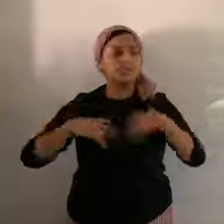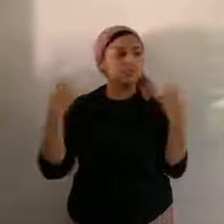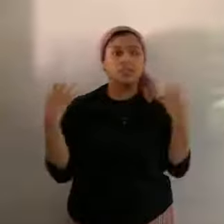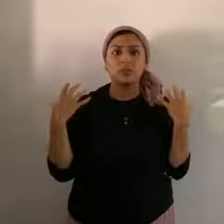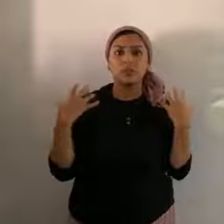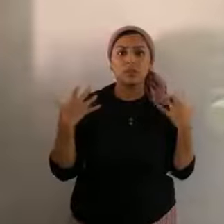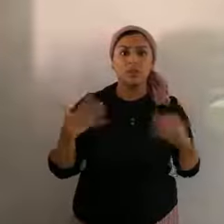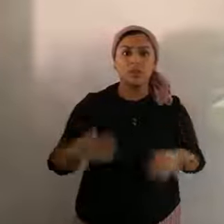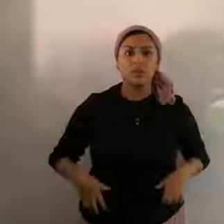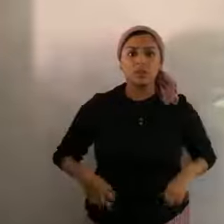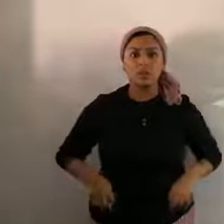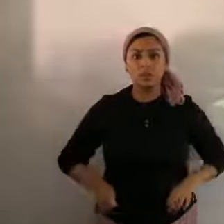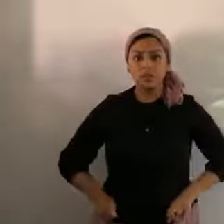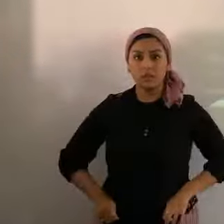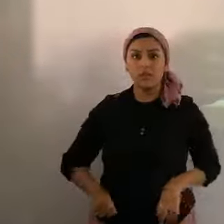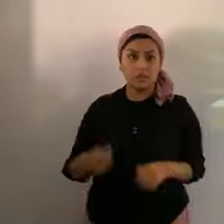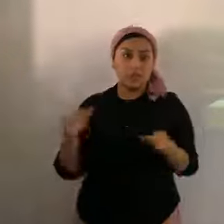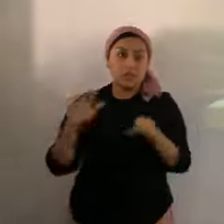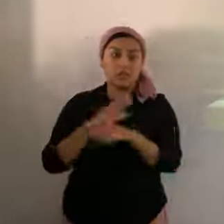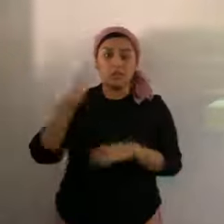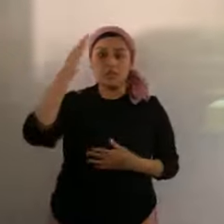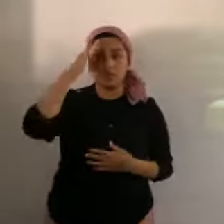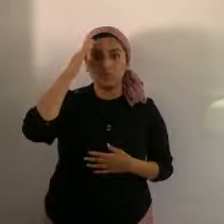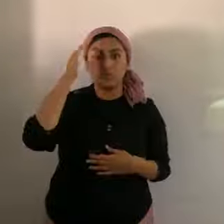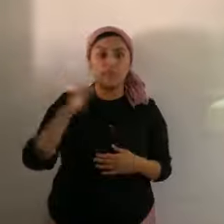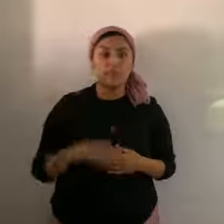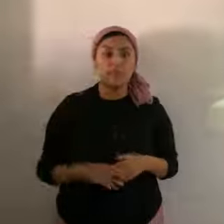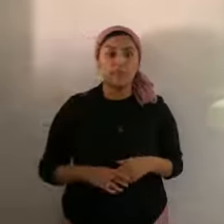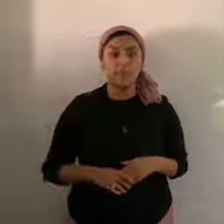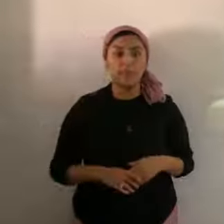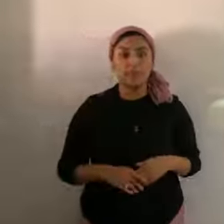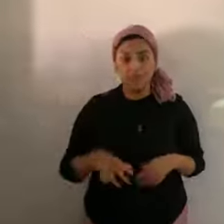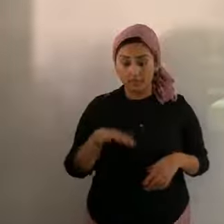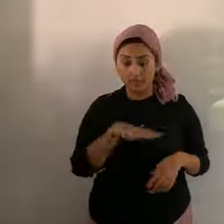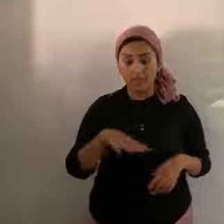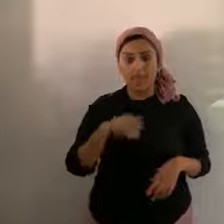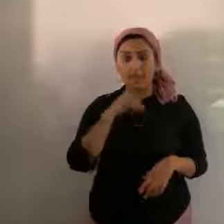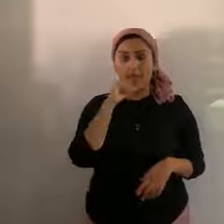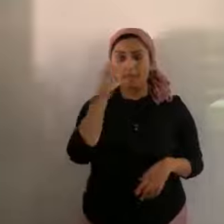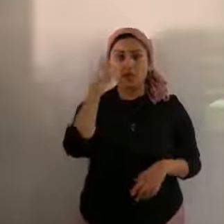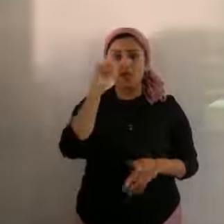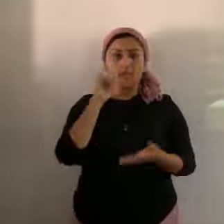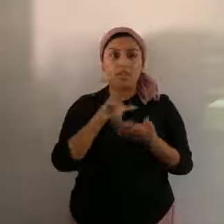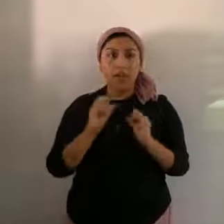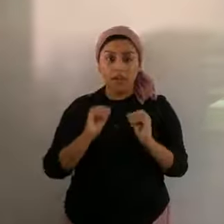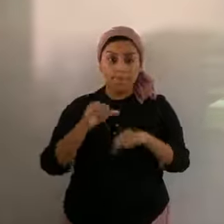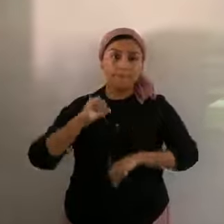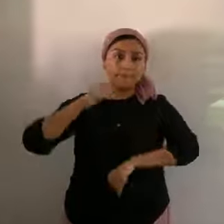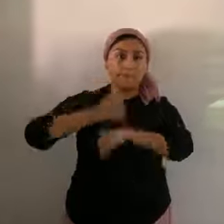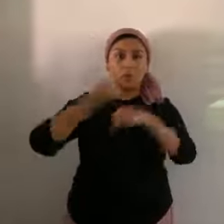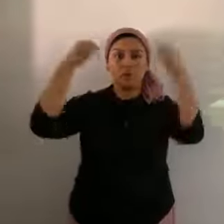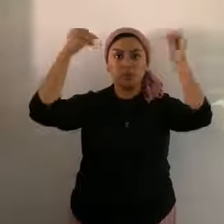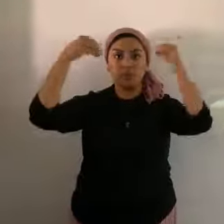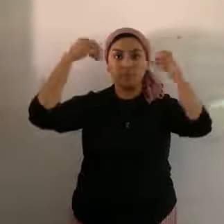con total razón. O sea, el patio no era para eso, para poner un